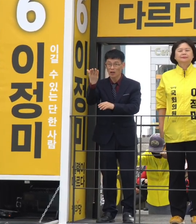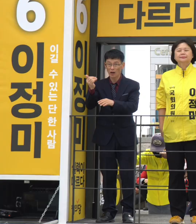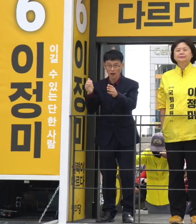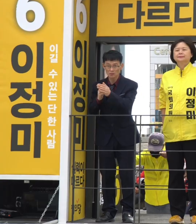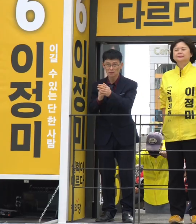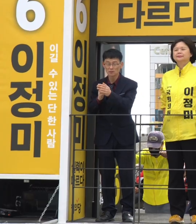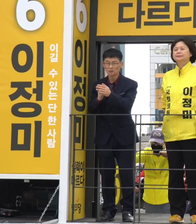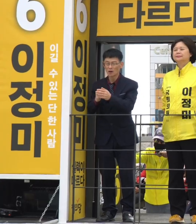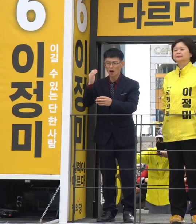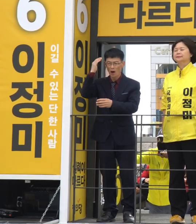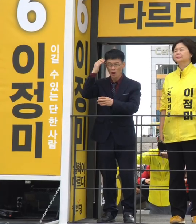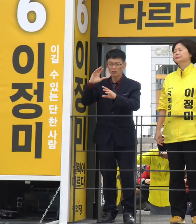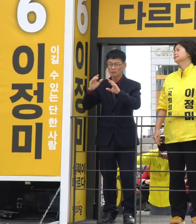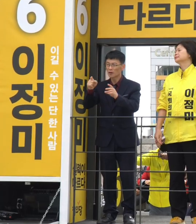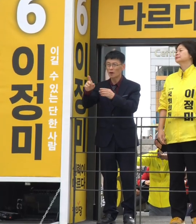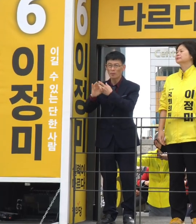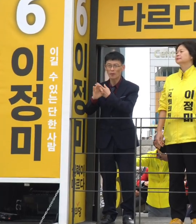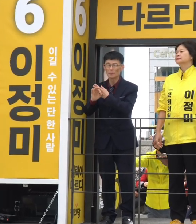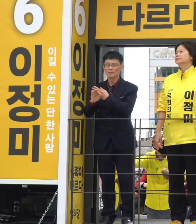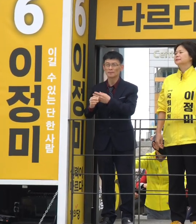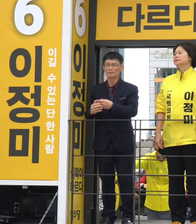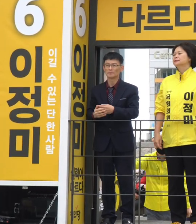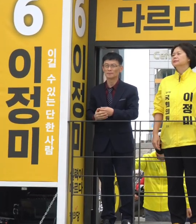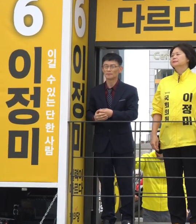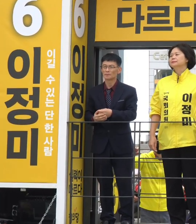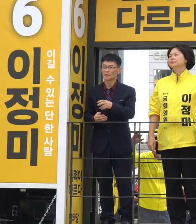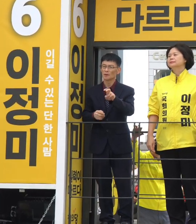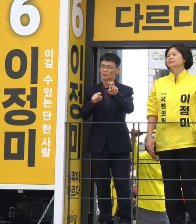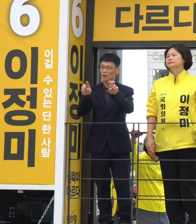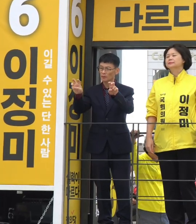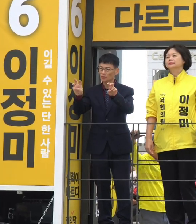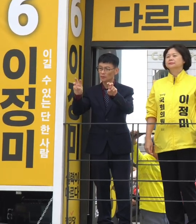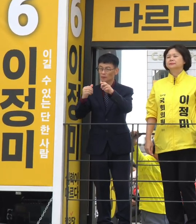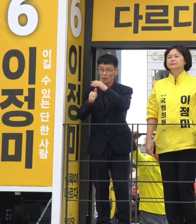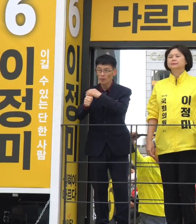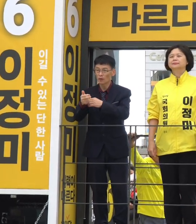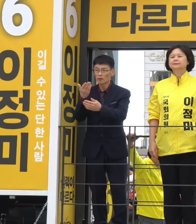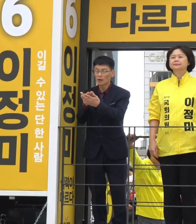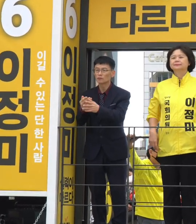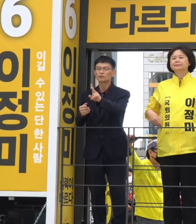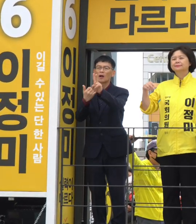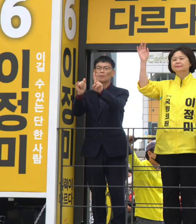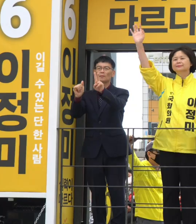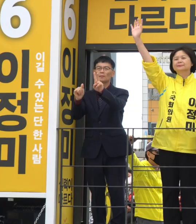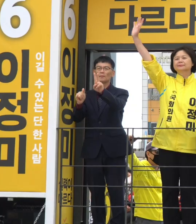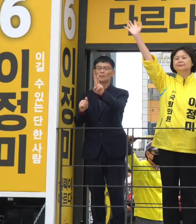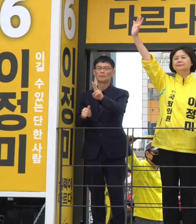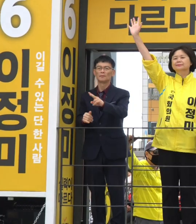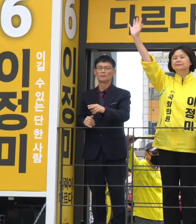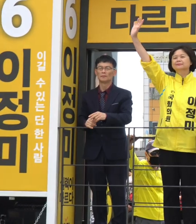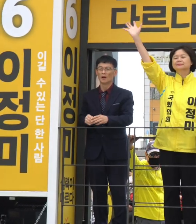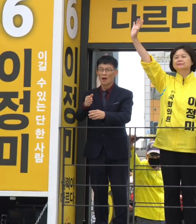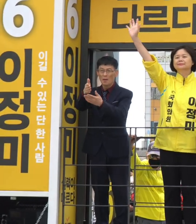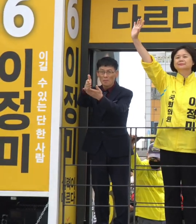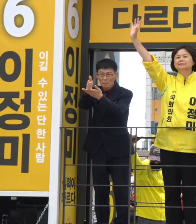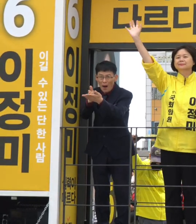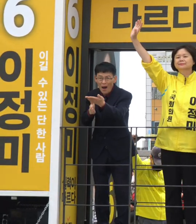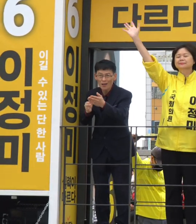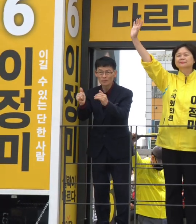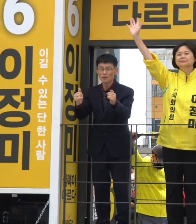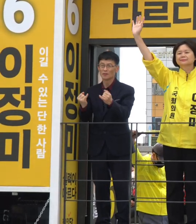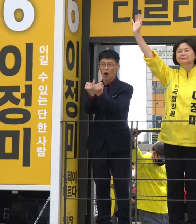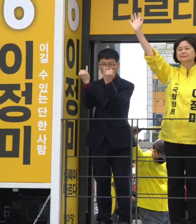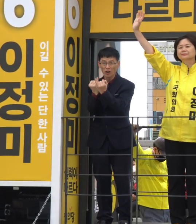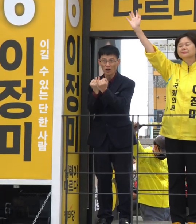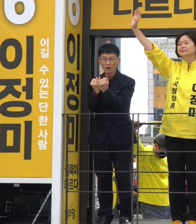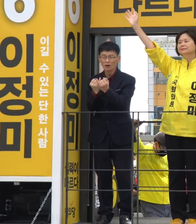되는데 대한민국 국회는 20, 30대 대표하는 정치인 달랑 두 명이었습니다. 절반의 국민이